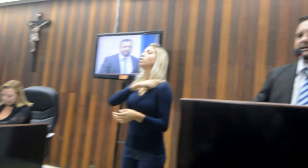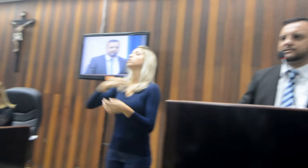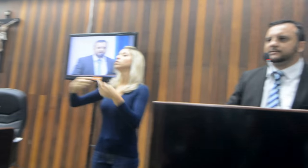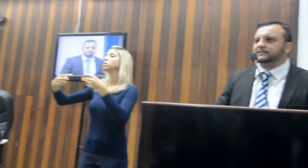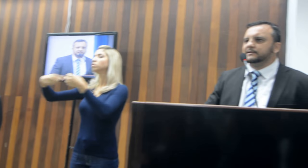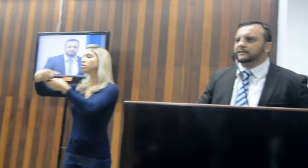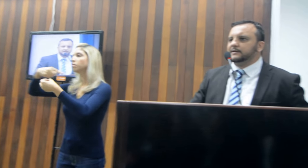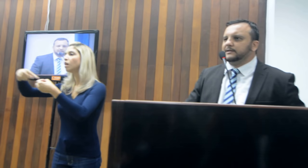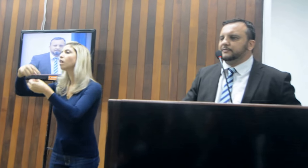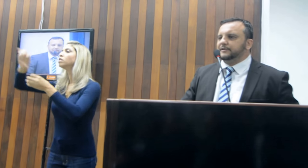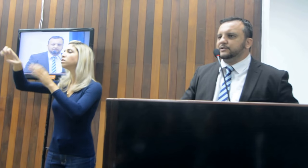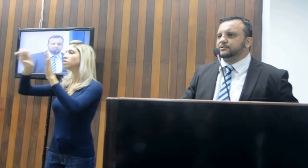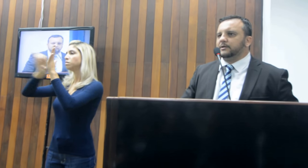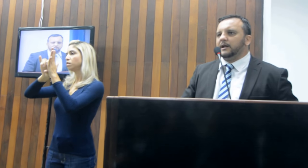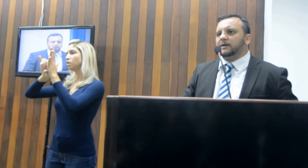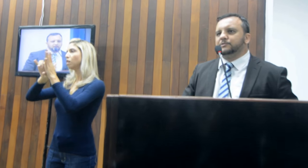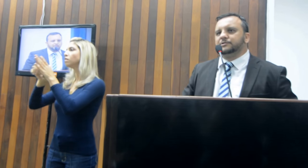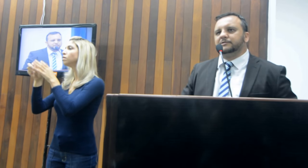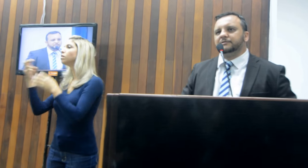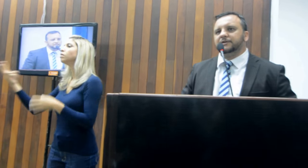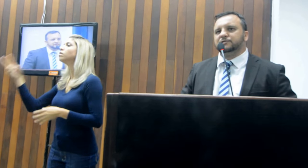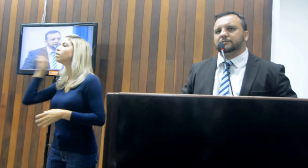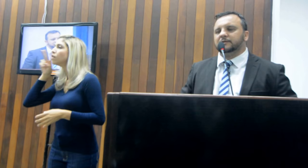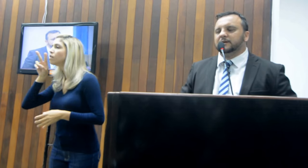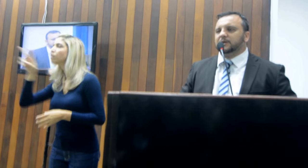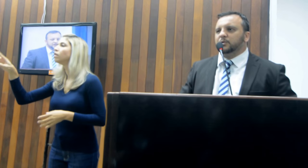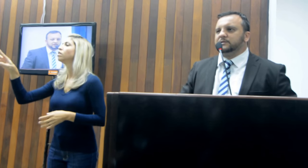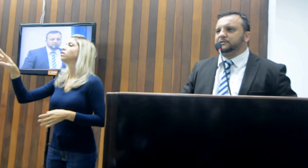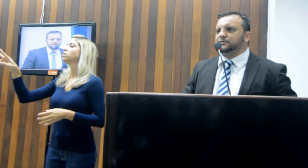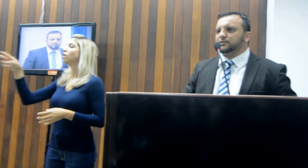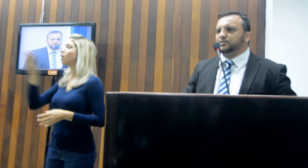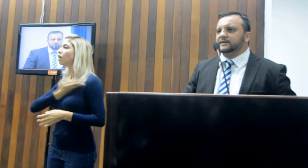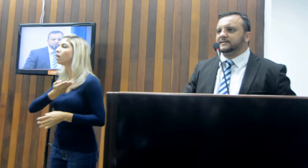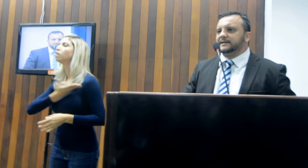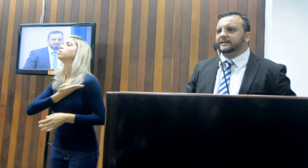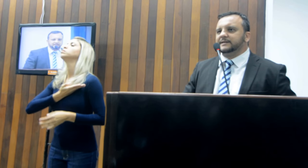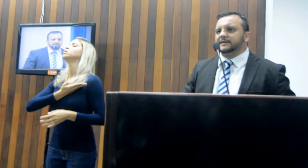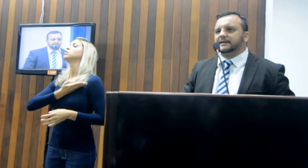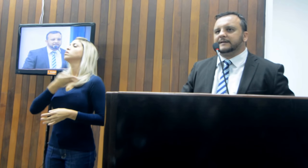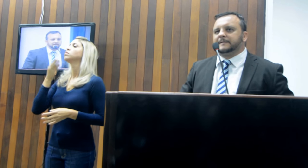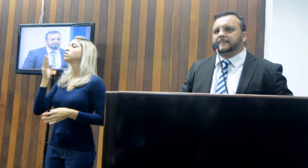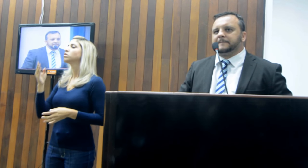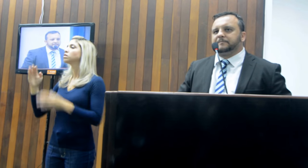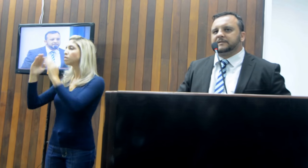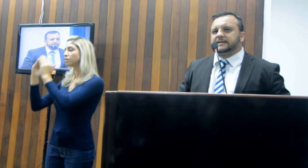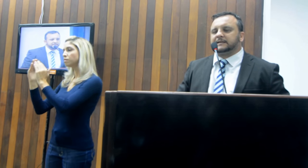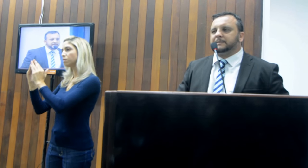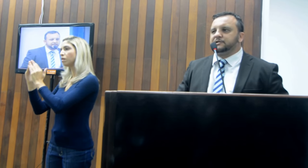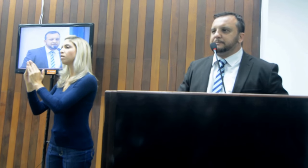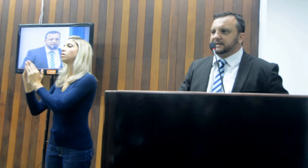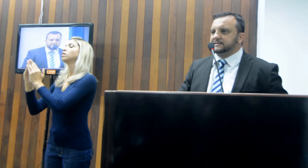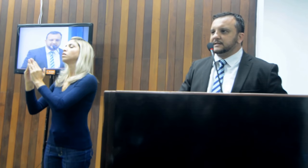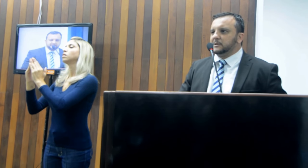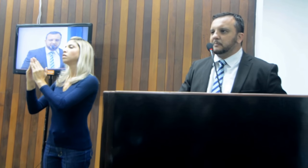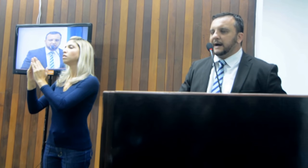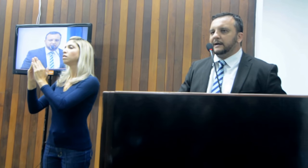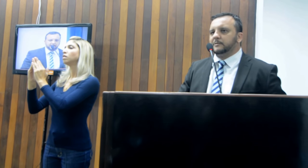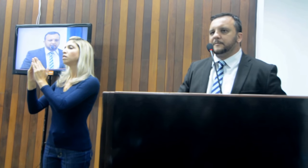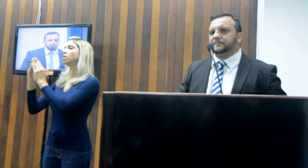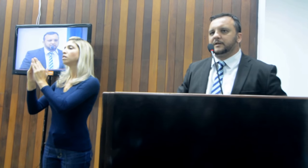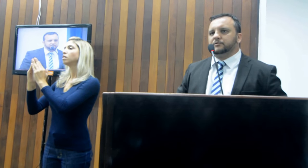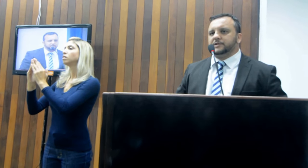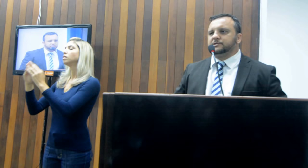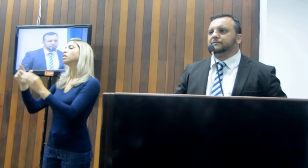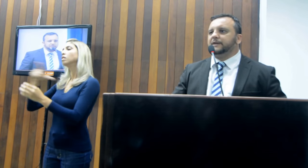Zé Reis, vejo Cláudio, vejo outras figuras aí que certamente representam o